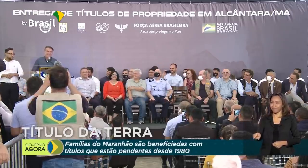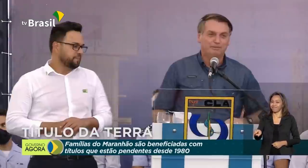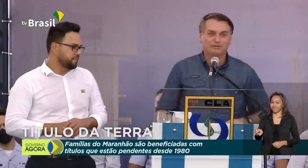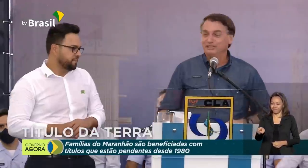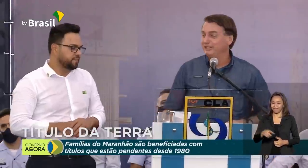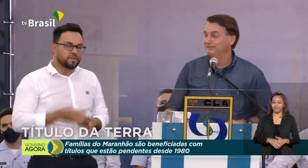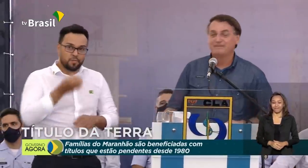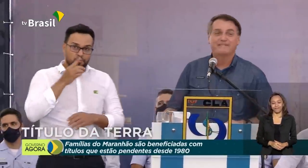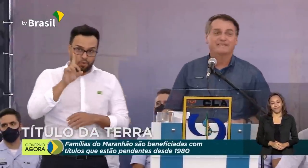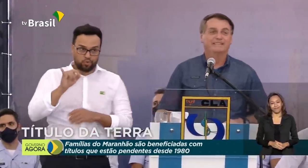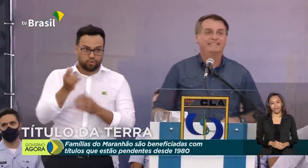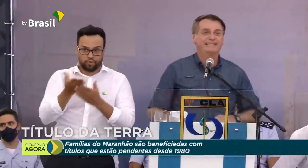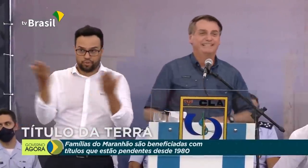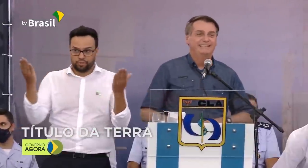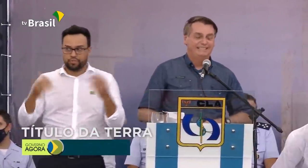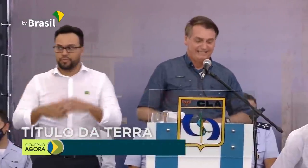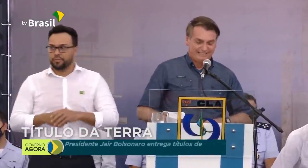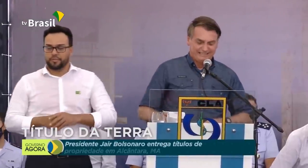Bom dia,